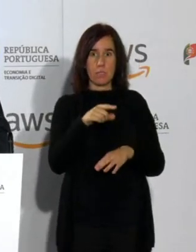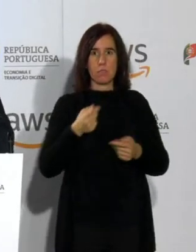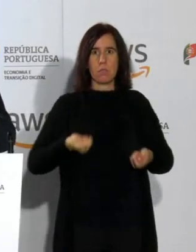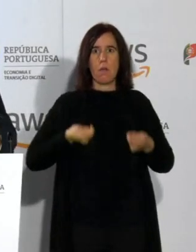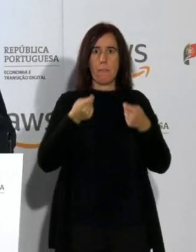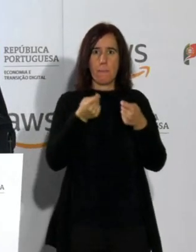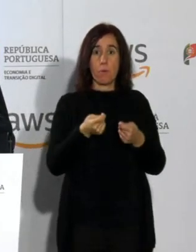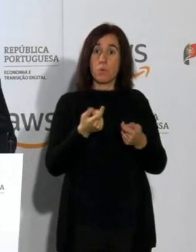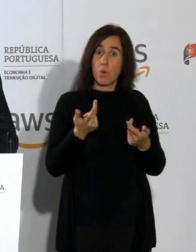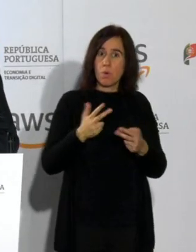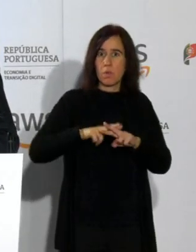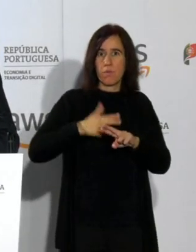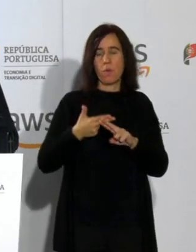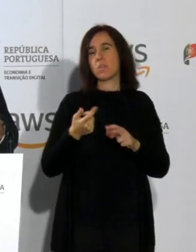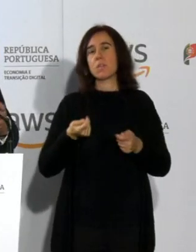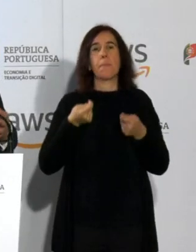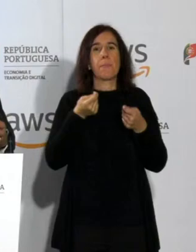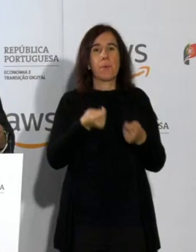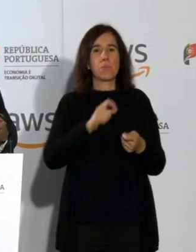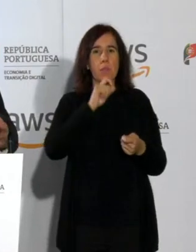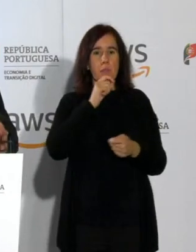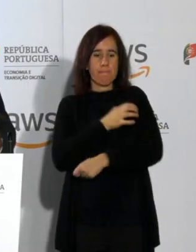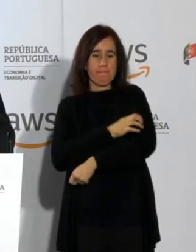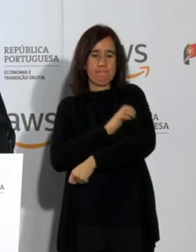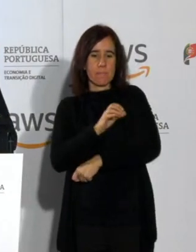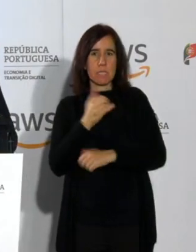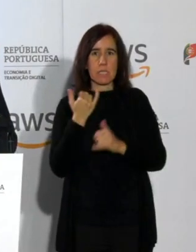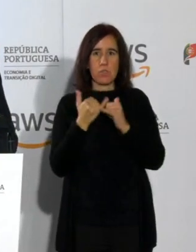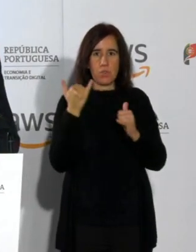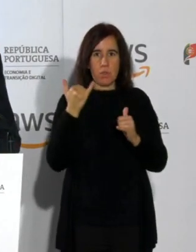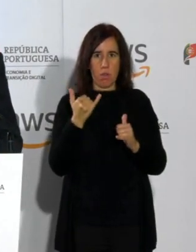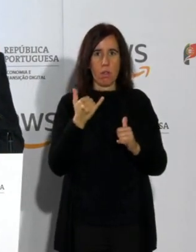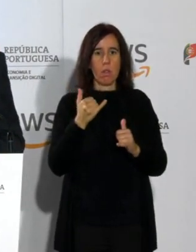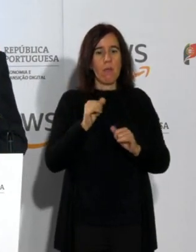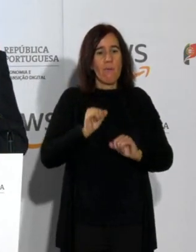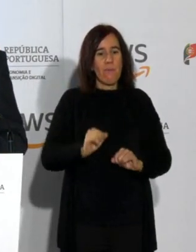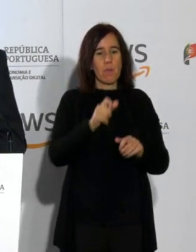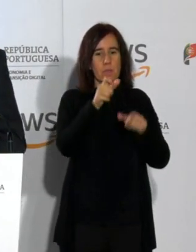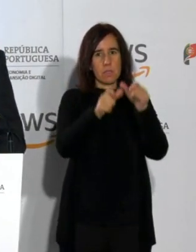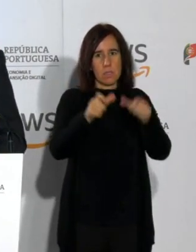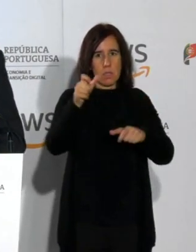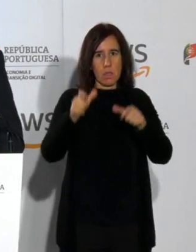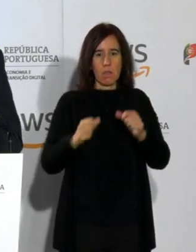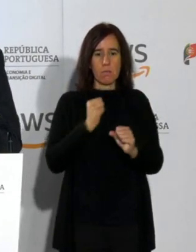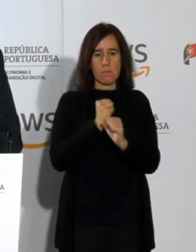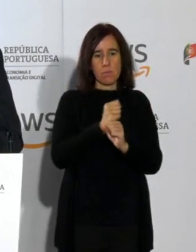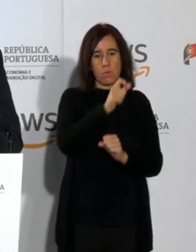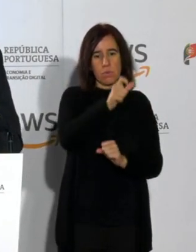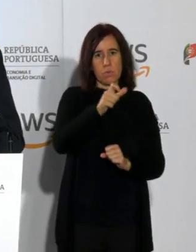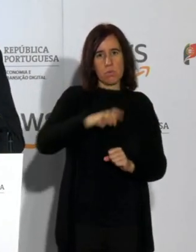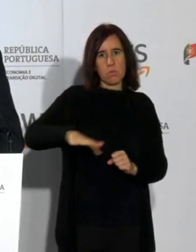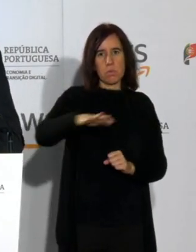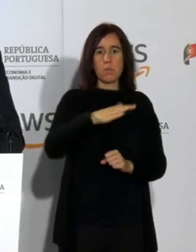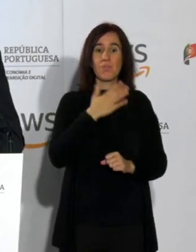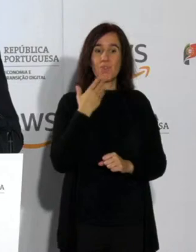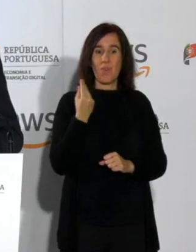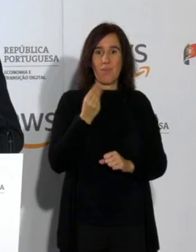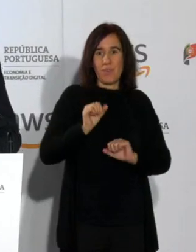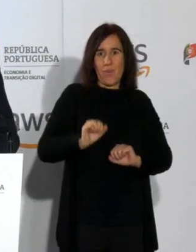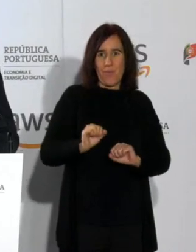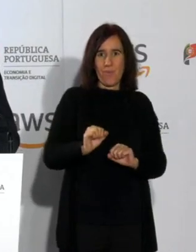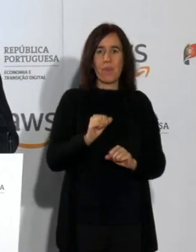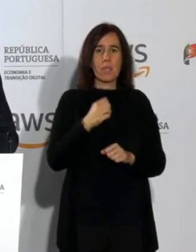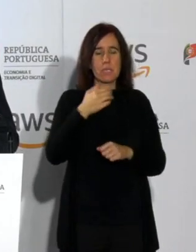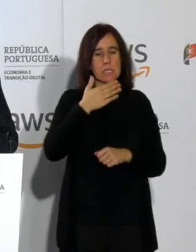apostar ou reforçar a aposta na capacitação digital dos nossos cidadãos, dos nossos trabalhadores, dos nossos jovens, dos